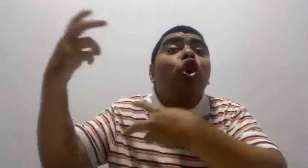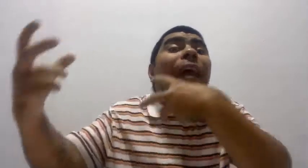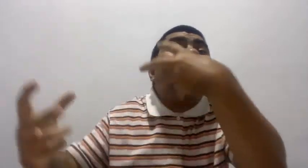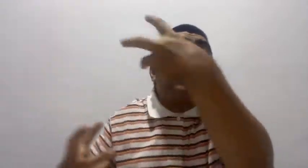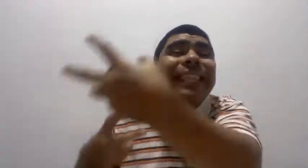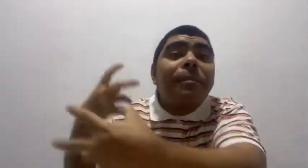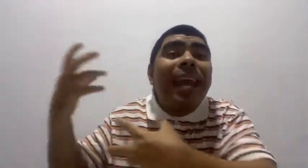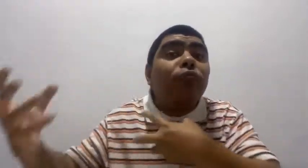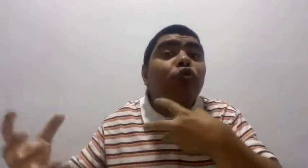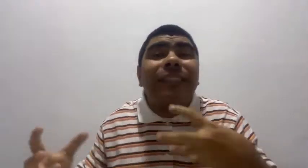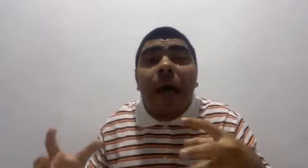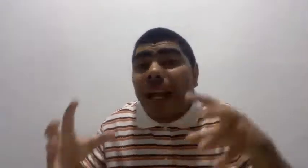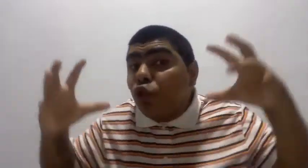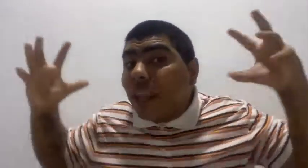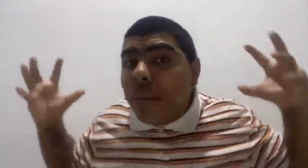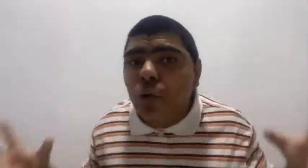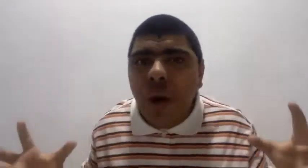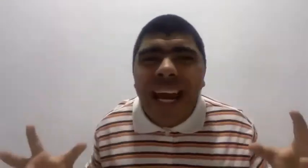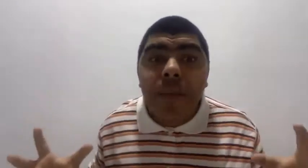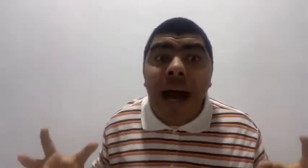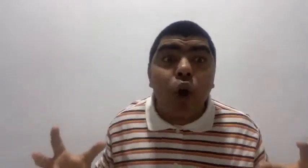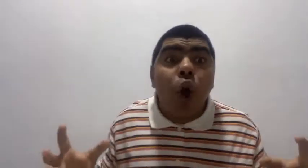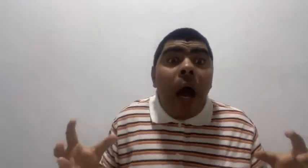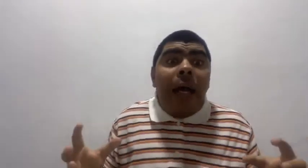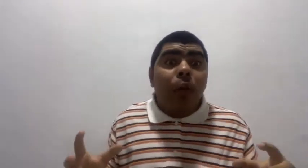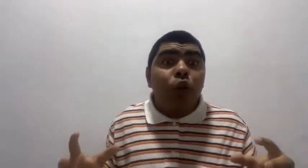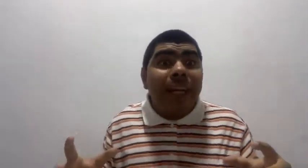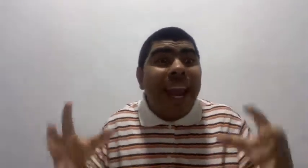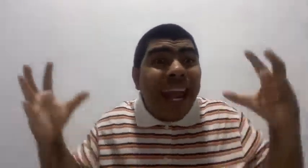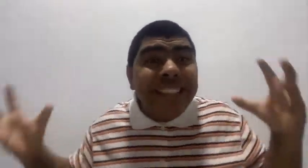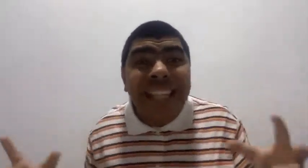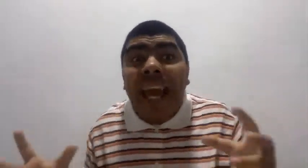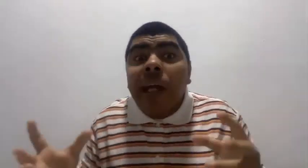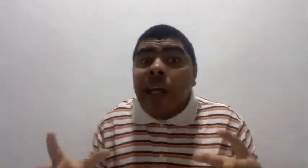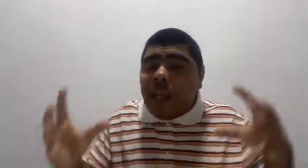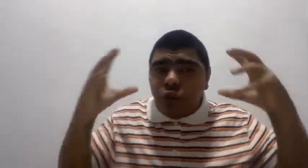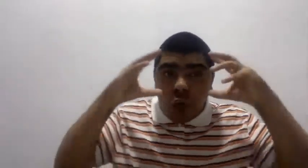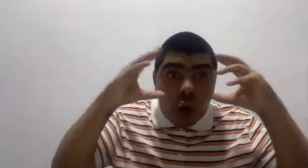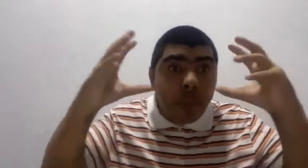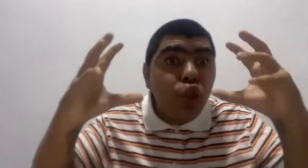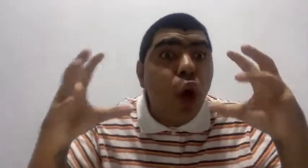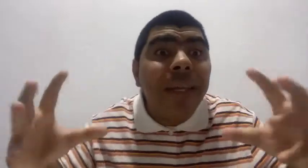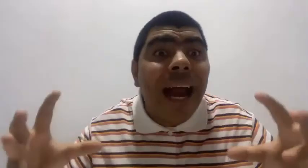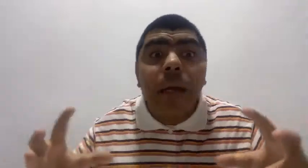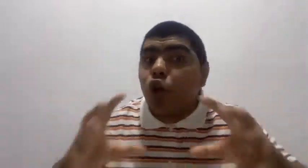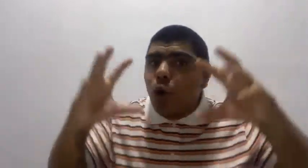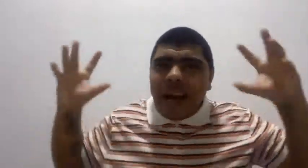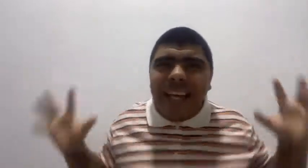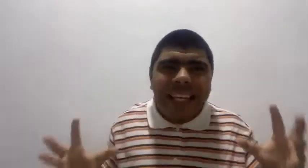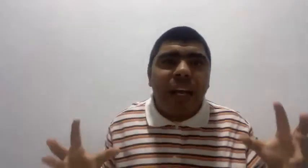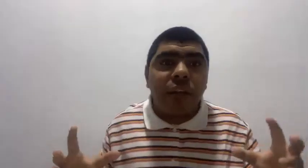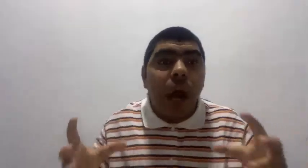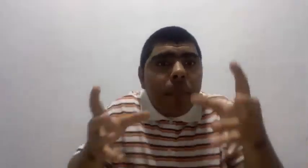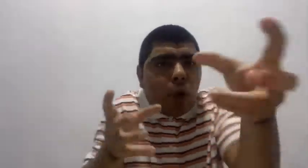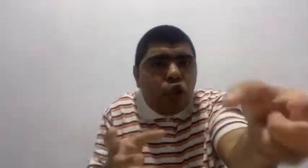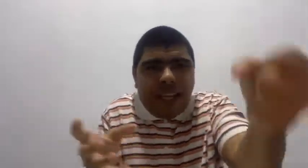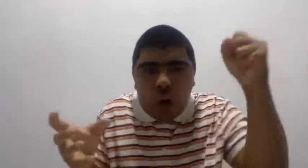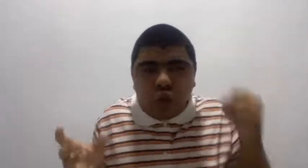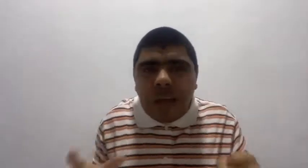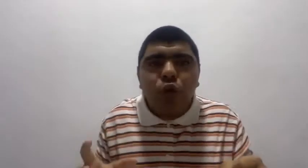de crecimiento, está hablando de madurez, hermano. Aleluya. Y gente que tan solo por no mirarlo no van a la iglesia. Porque no lo